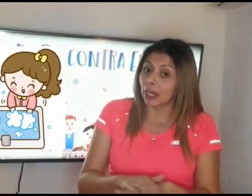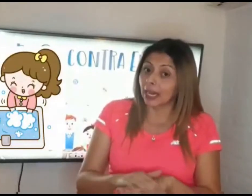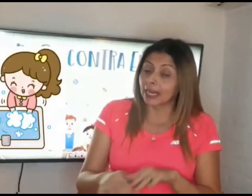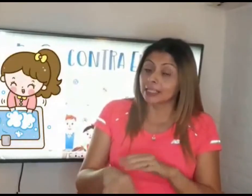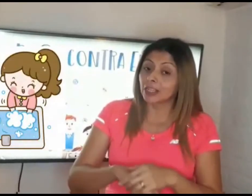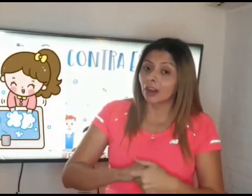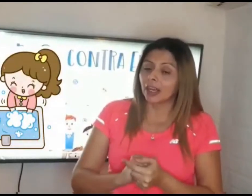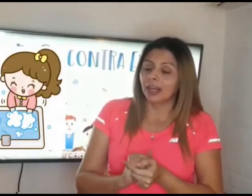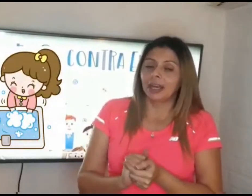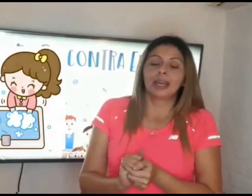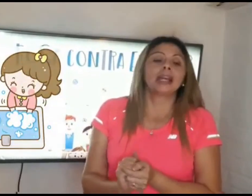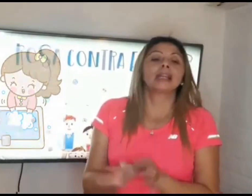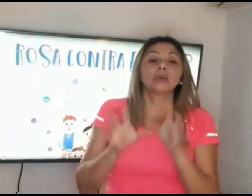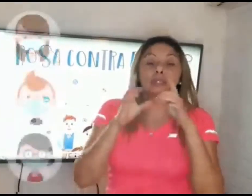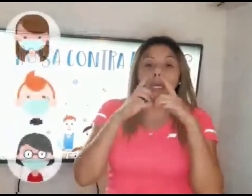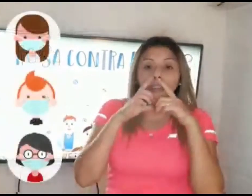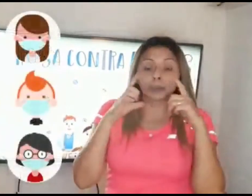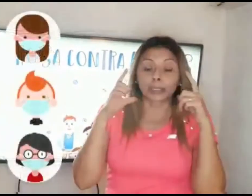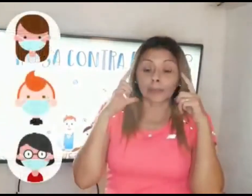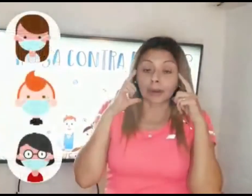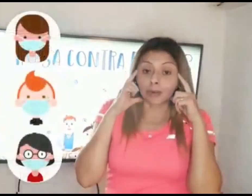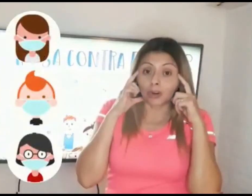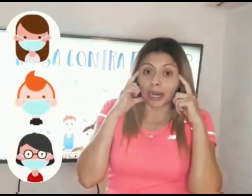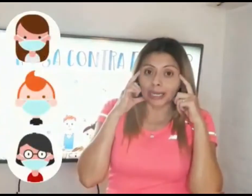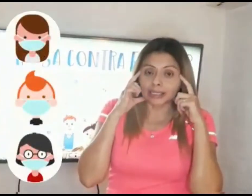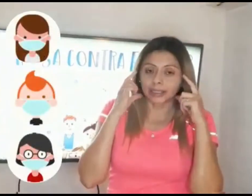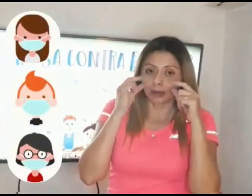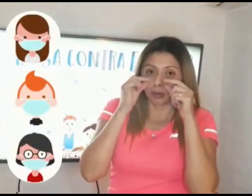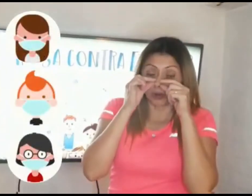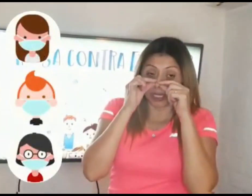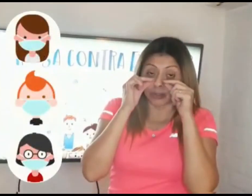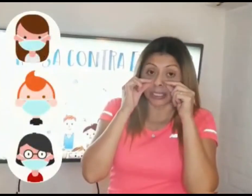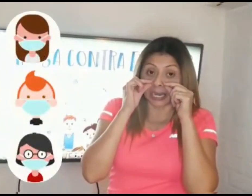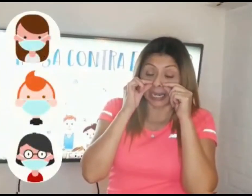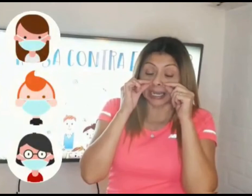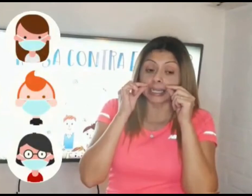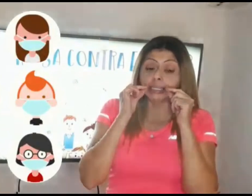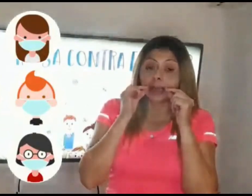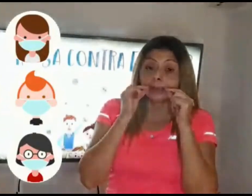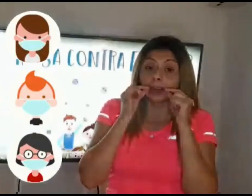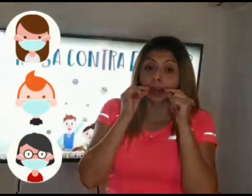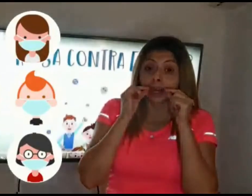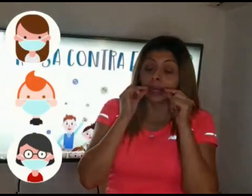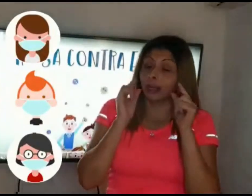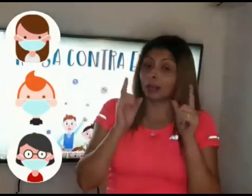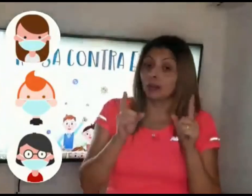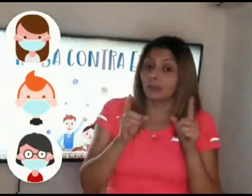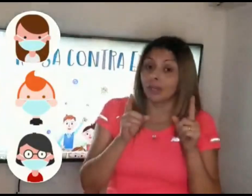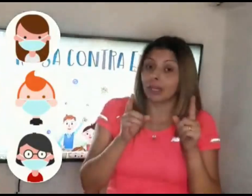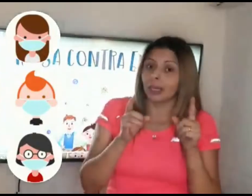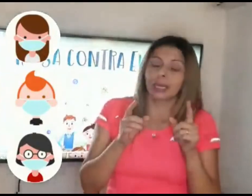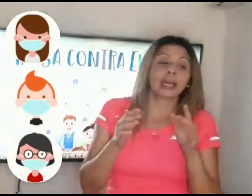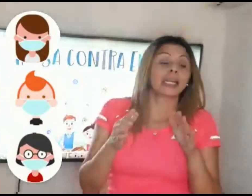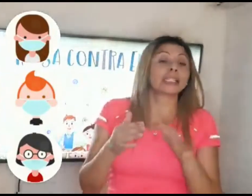la canción. Usar su tapabocas, cubriéndose la nariz y la boca. No olviden estar a